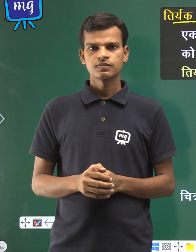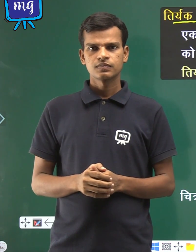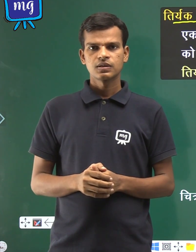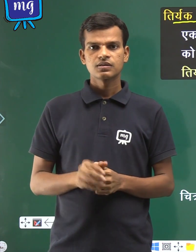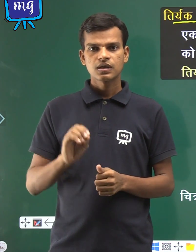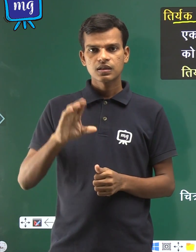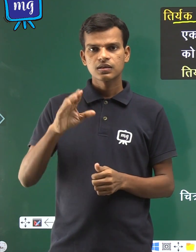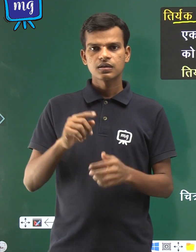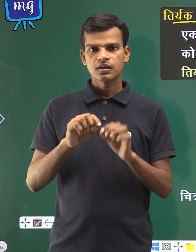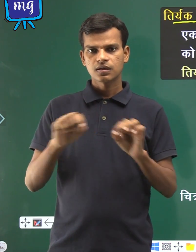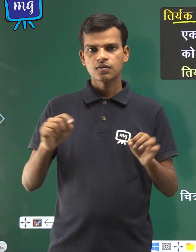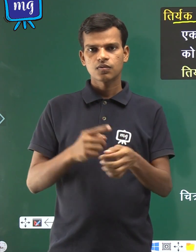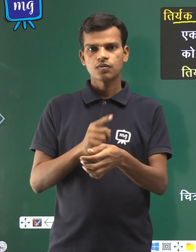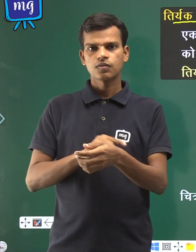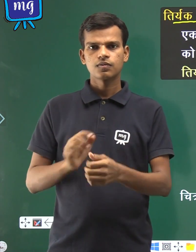से अधिक रेखाओं को